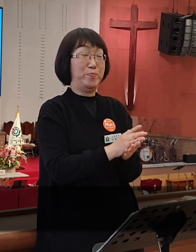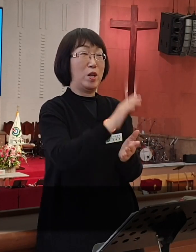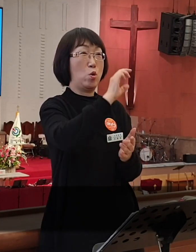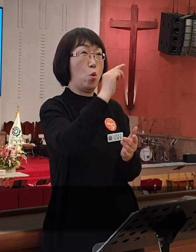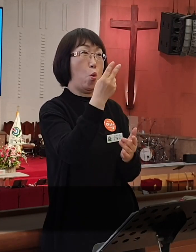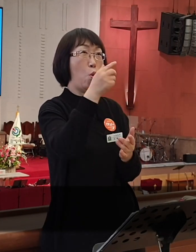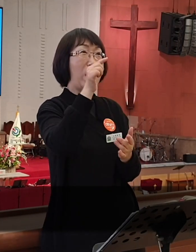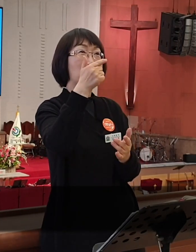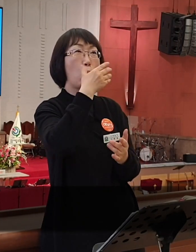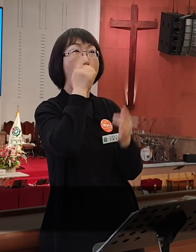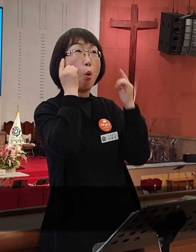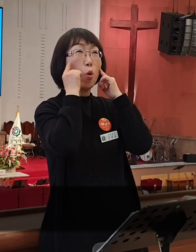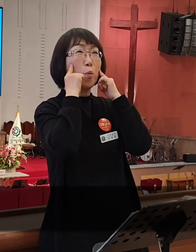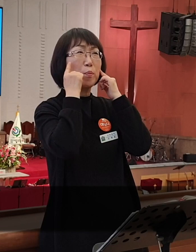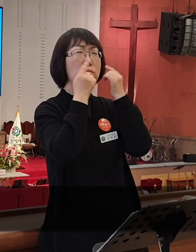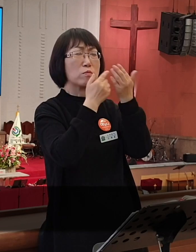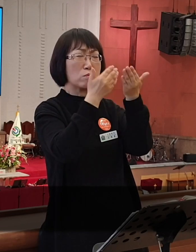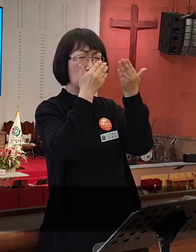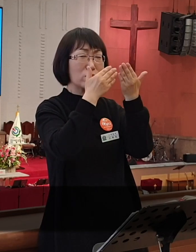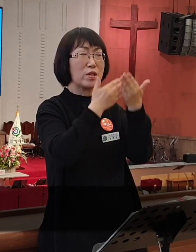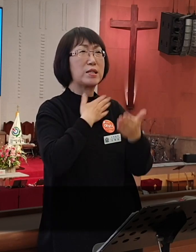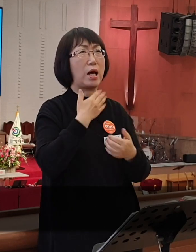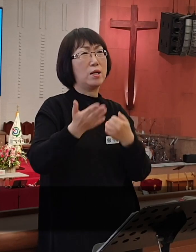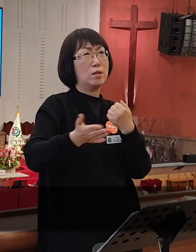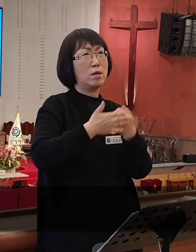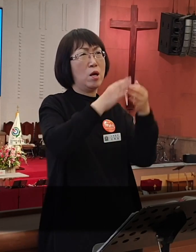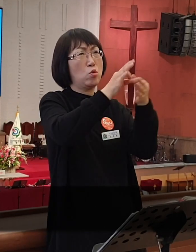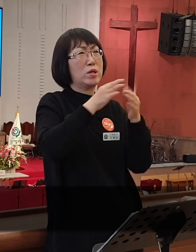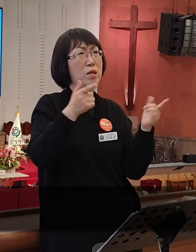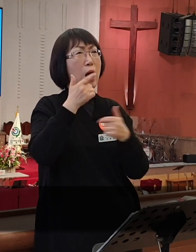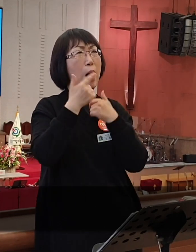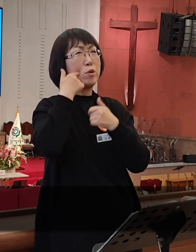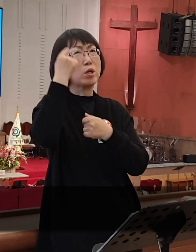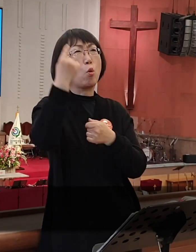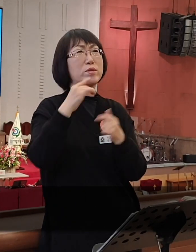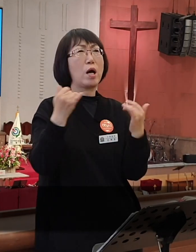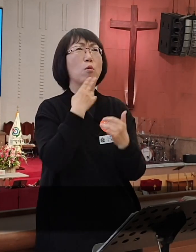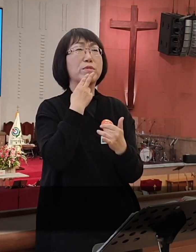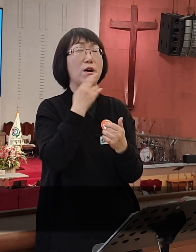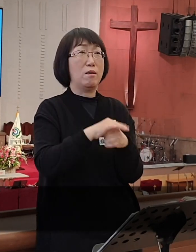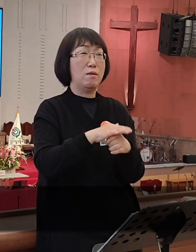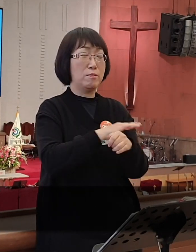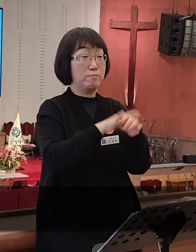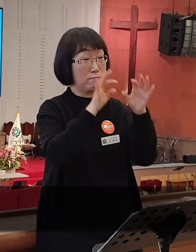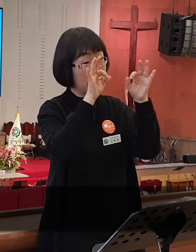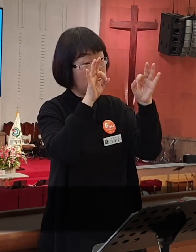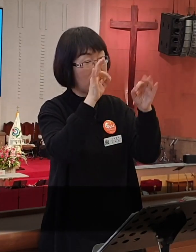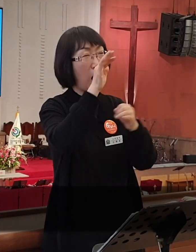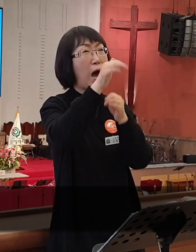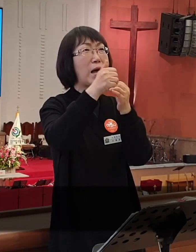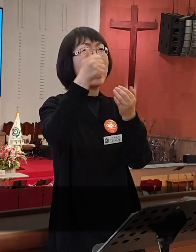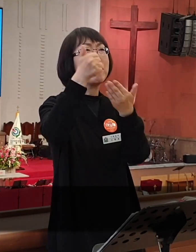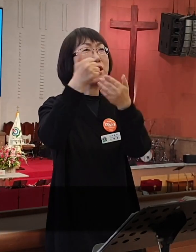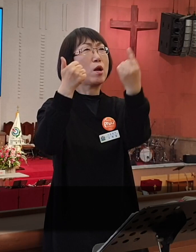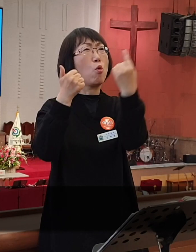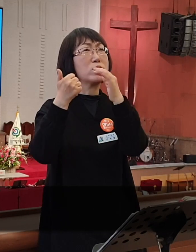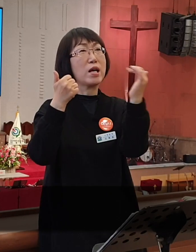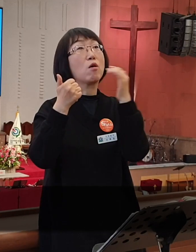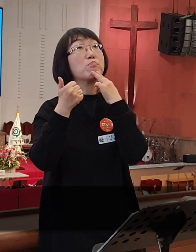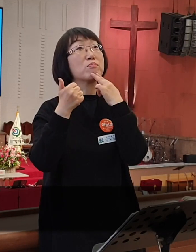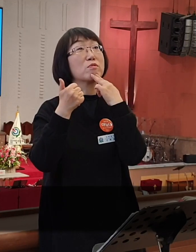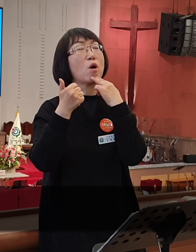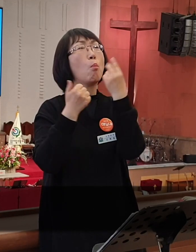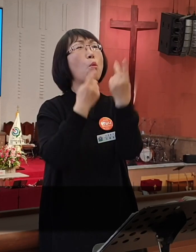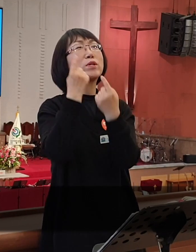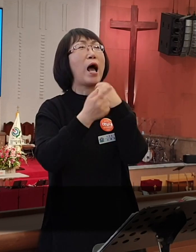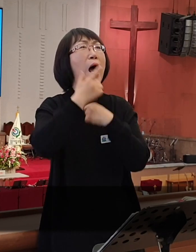요한복음의 하이라이트가 여기 나로 말미암지 않고는 아버지께로 올 자가 없다고. 잘 보세요. 하나님께로 올 자가 없다고 안